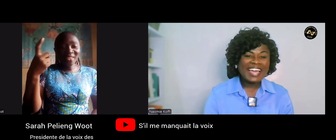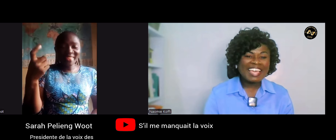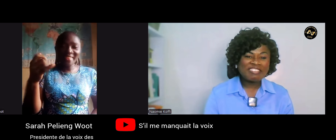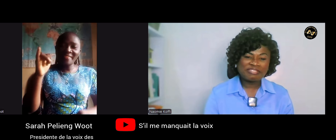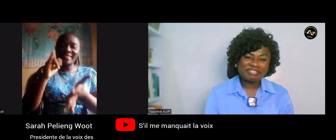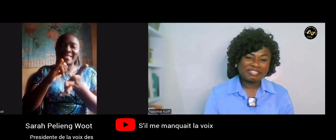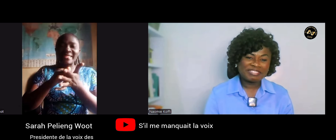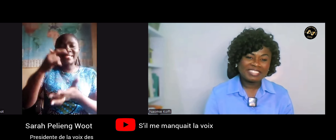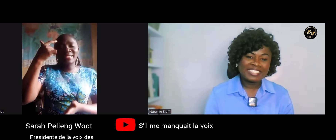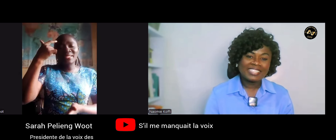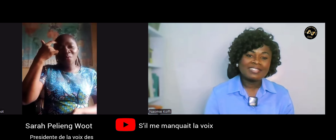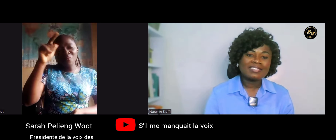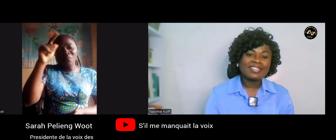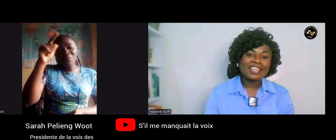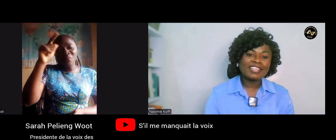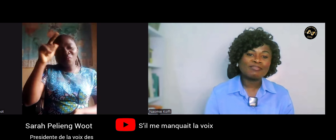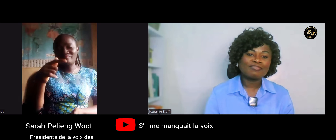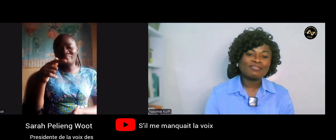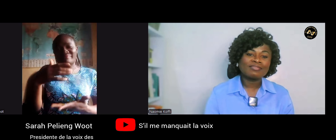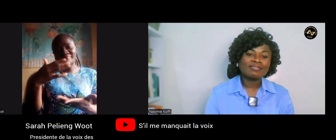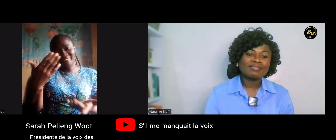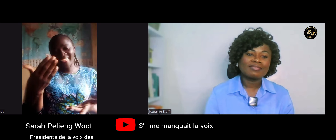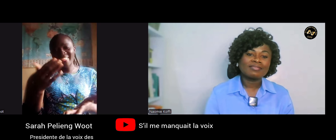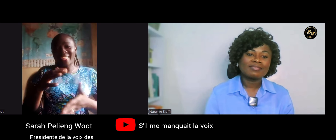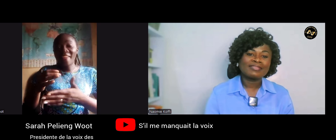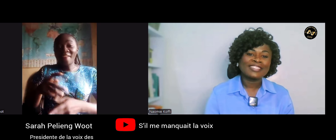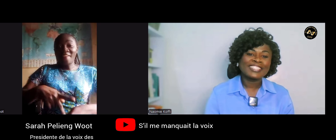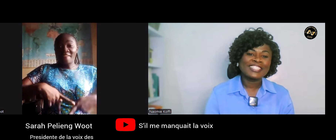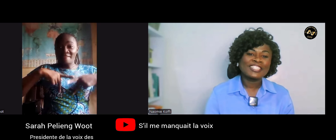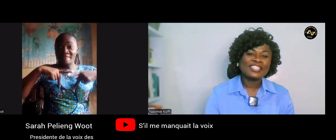Mon rêve, c'est